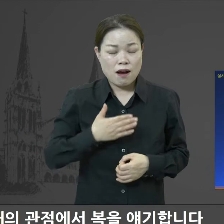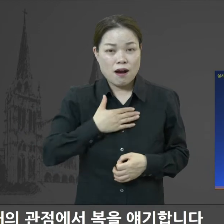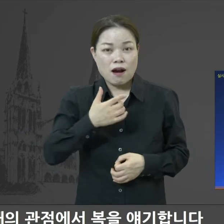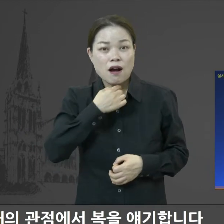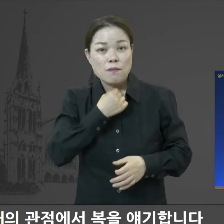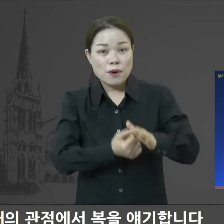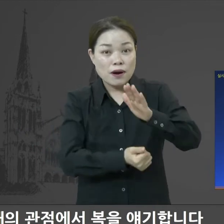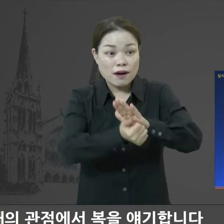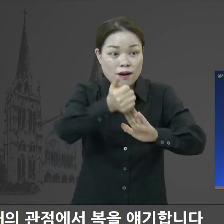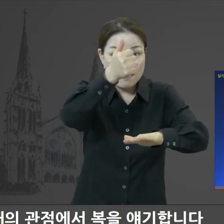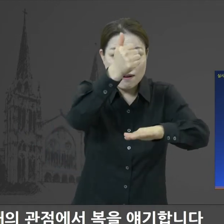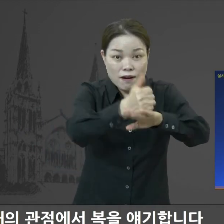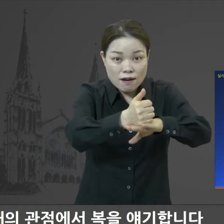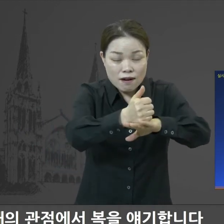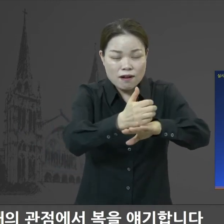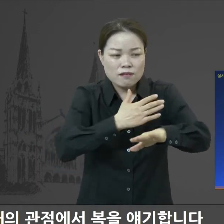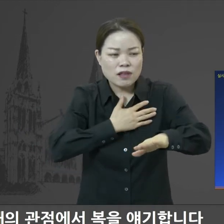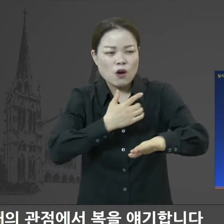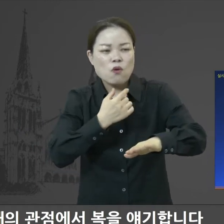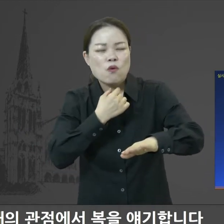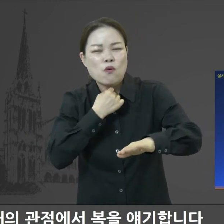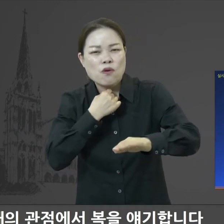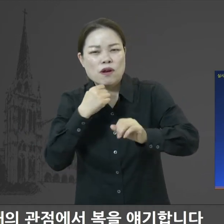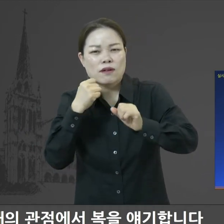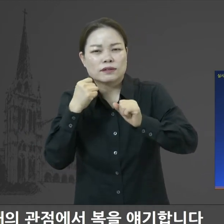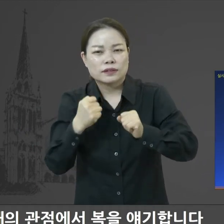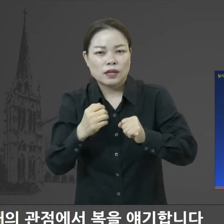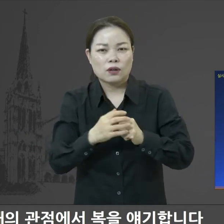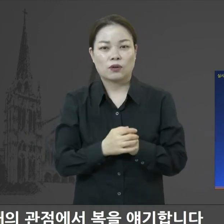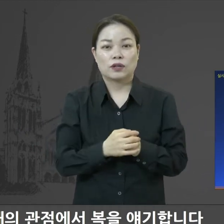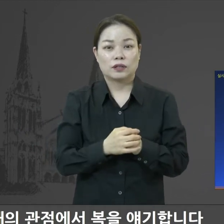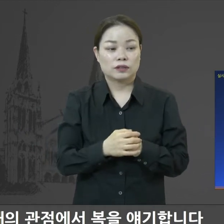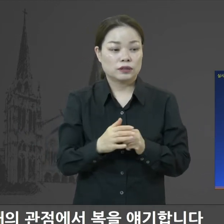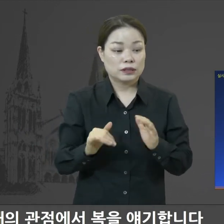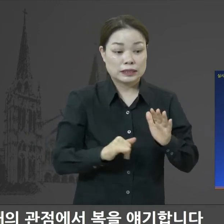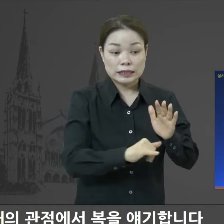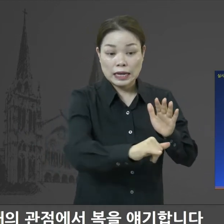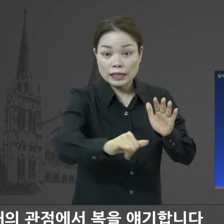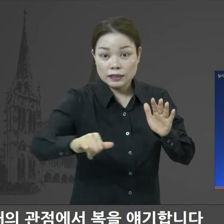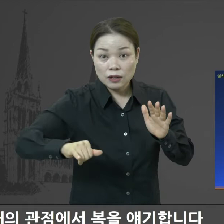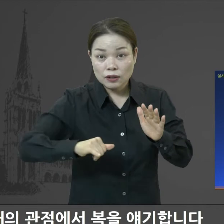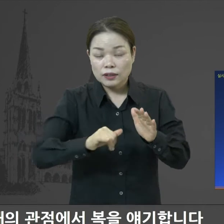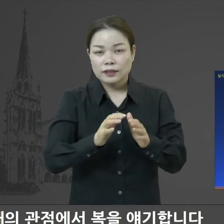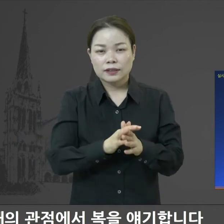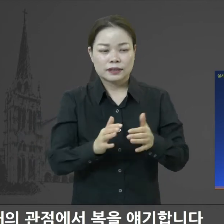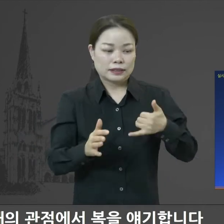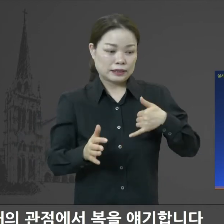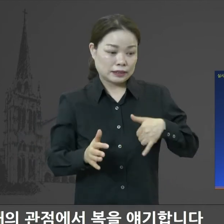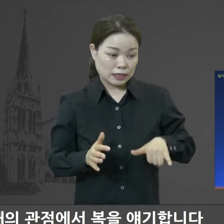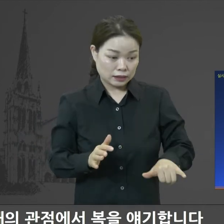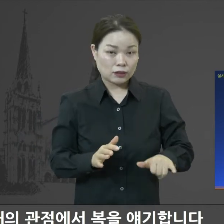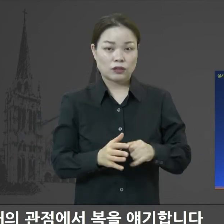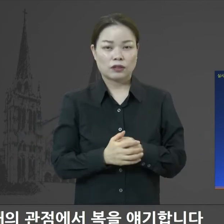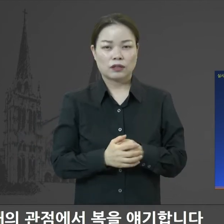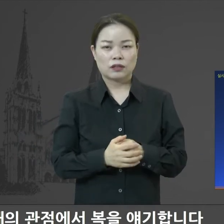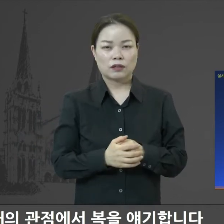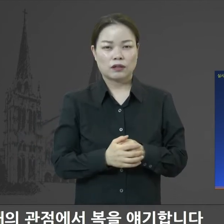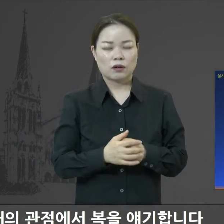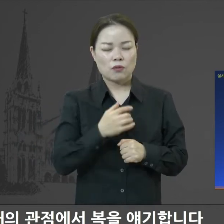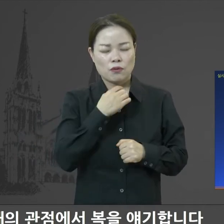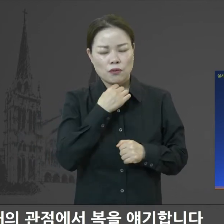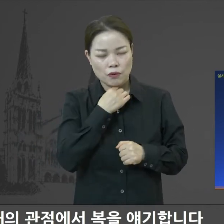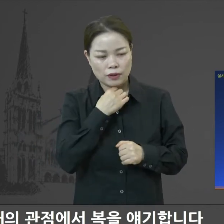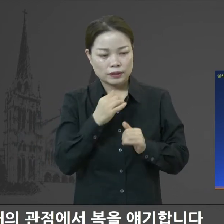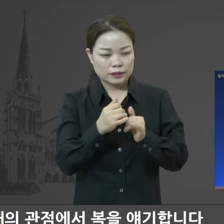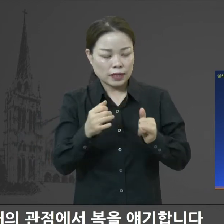되고 내가 원하는 존재가 되어서, 혹은 우리 가정의 자녀가 원하는 존재가